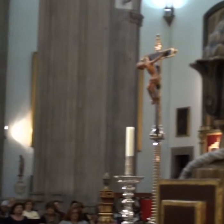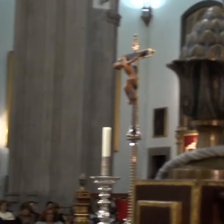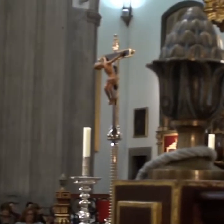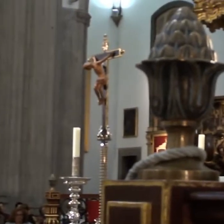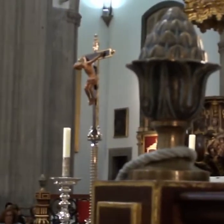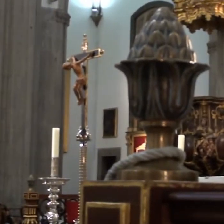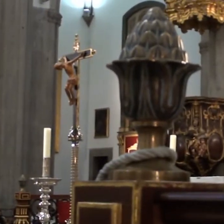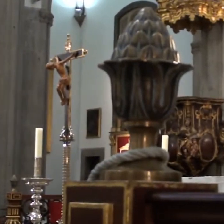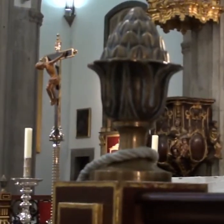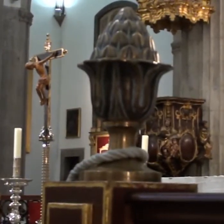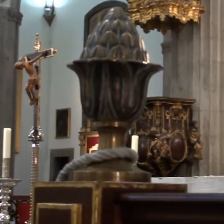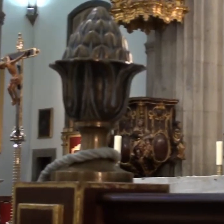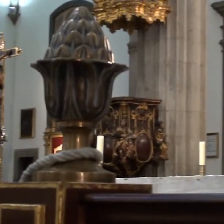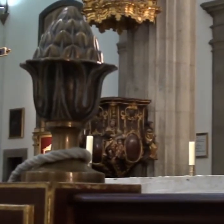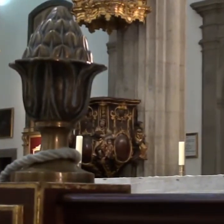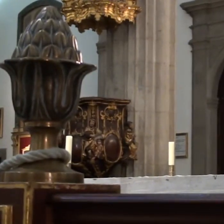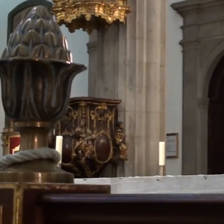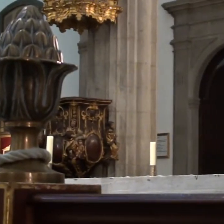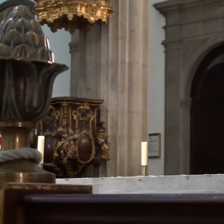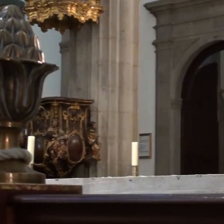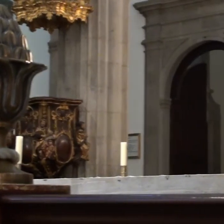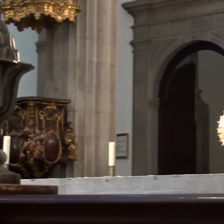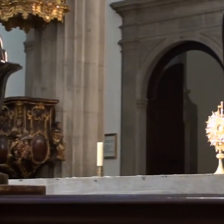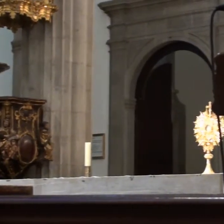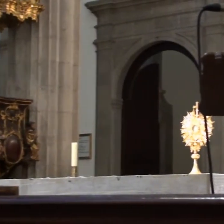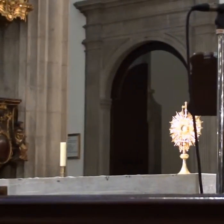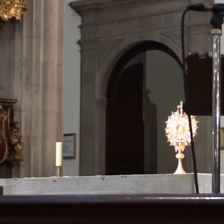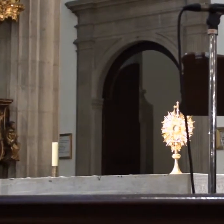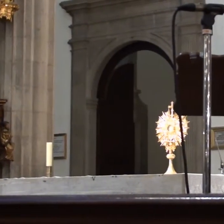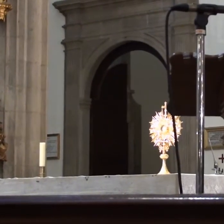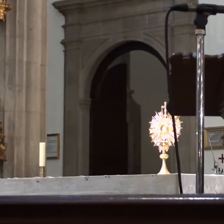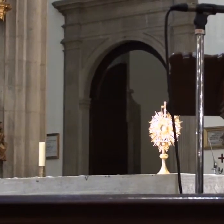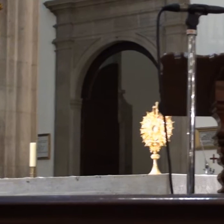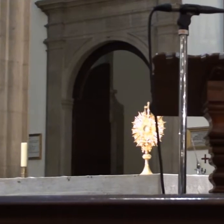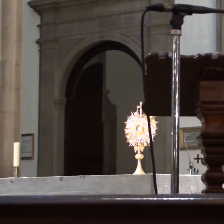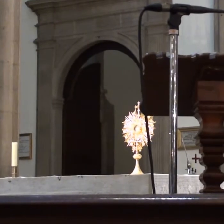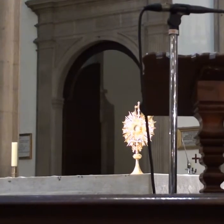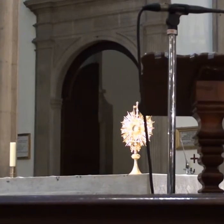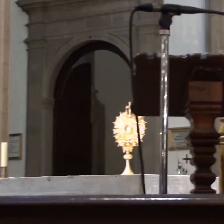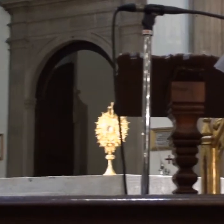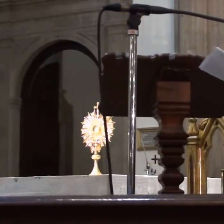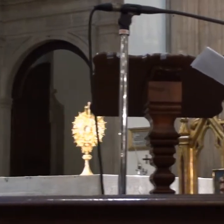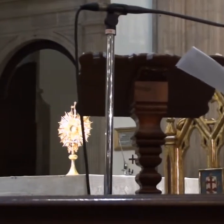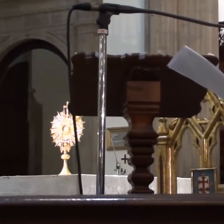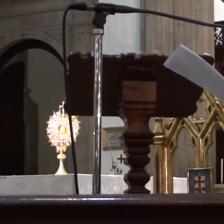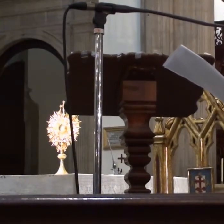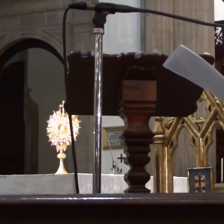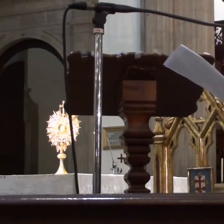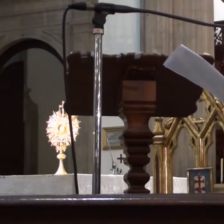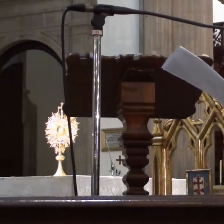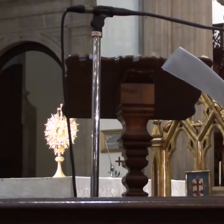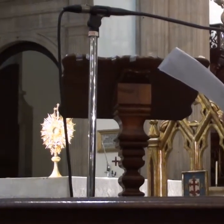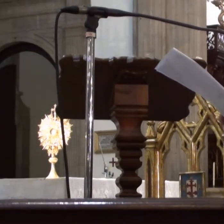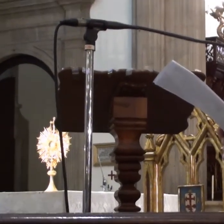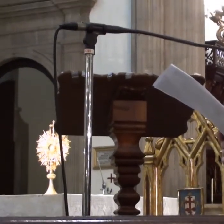con prisa e ir pronto No creo que pueda encontrarse